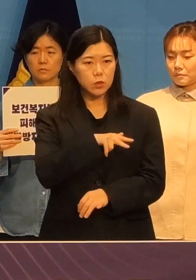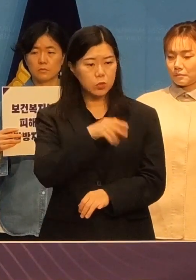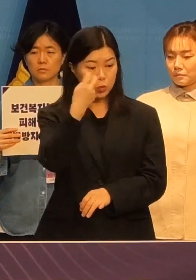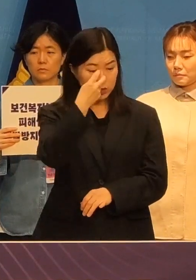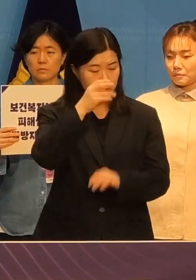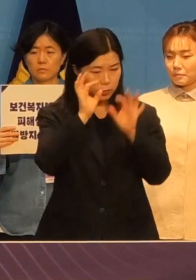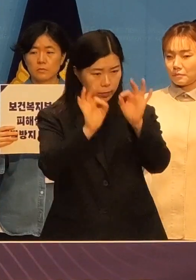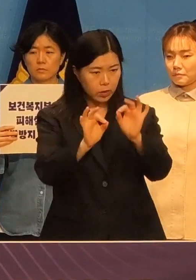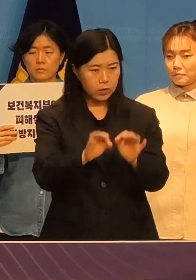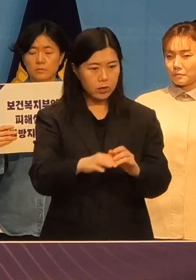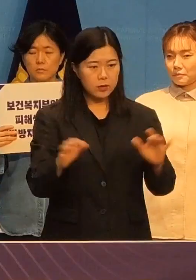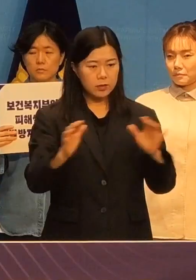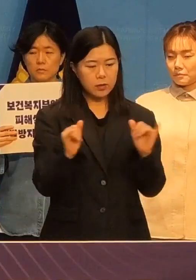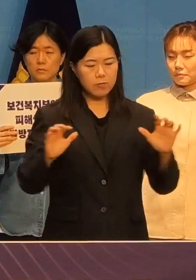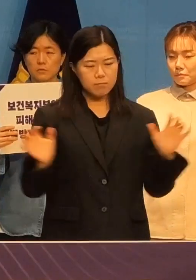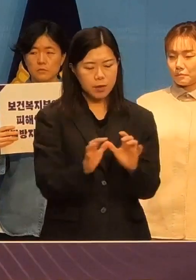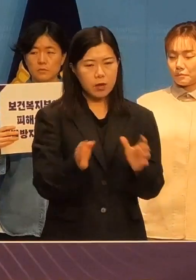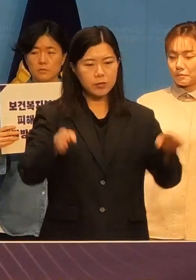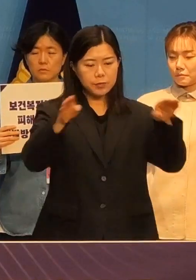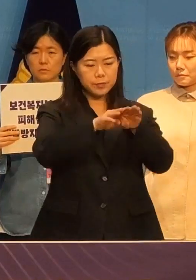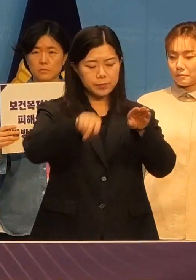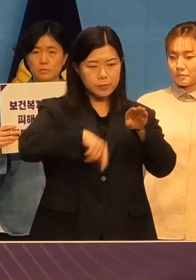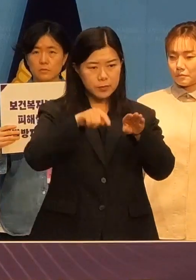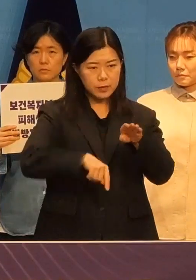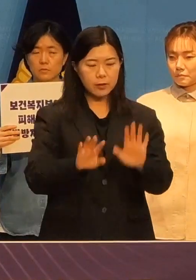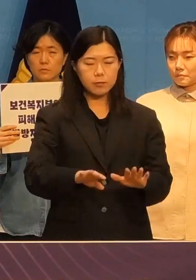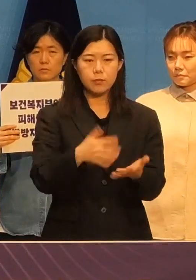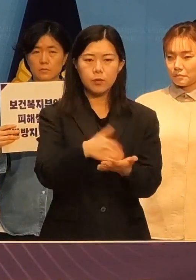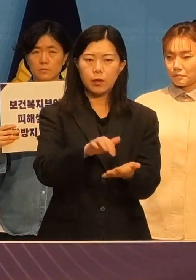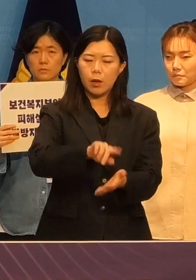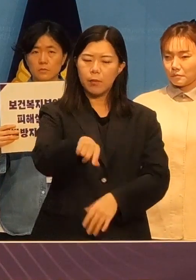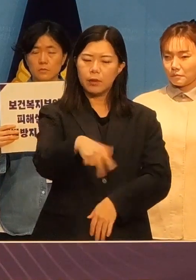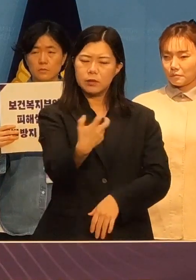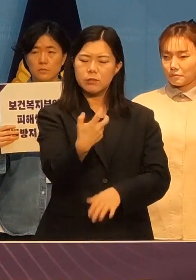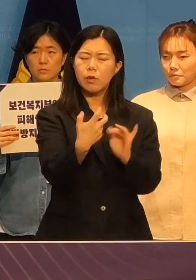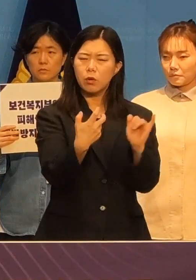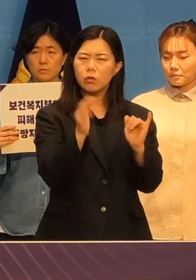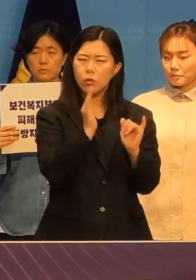집단 수용시설에서 최소 170여 명의 수용자에게 강제불임 수술이